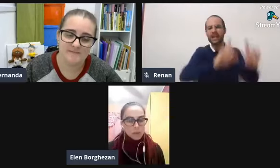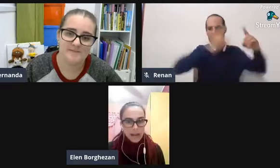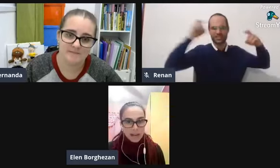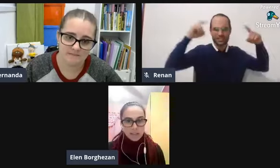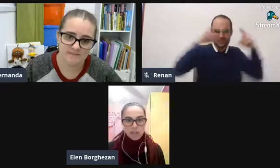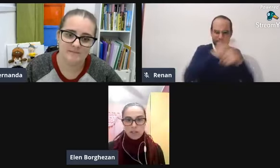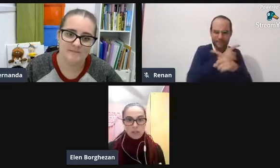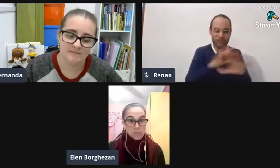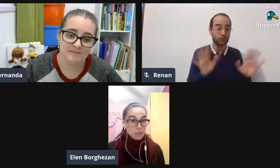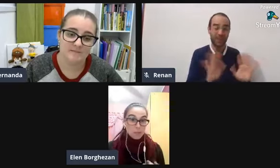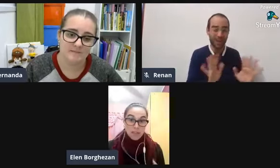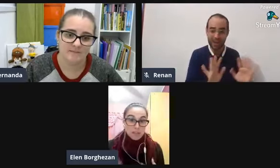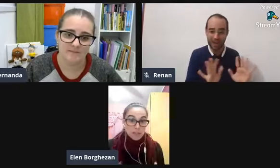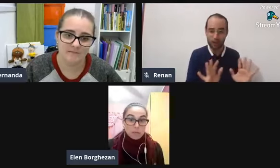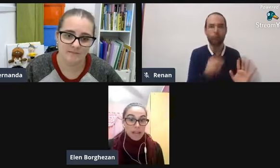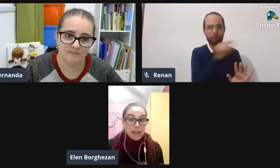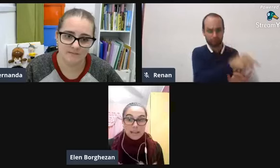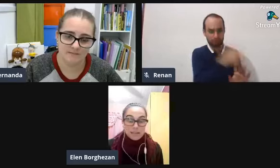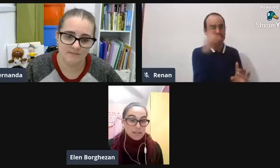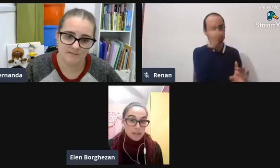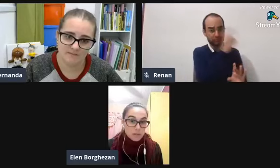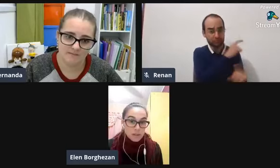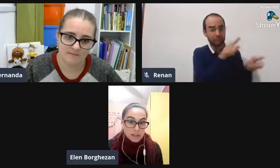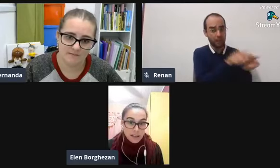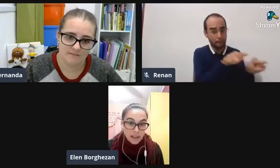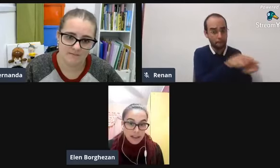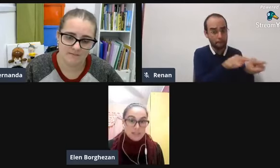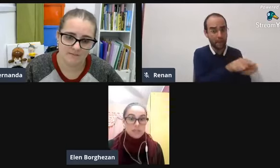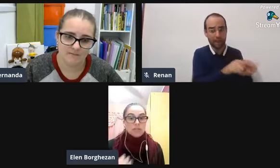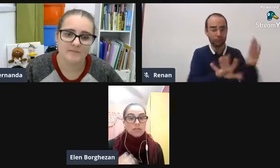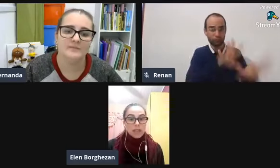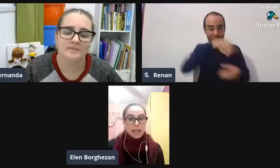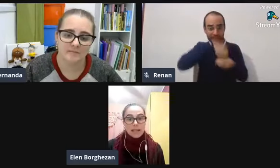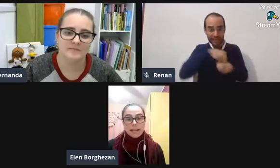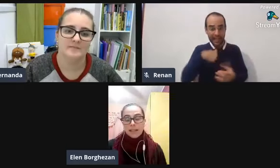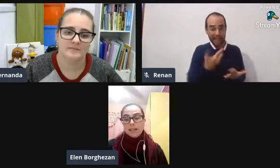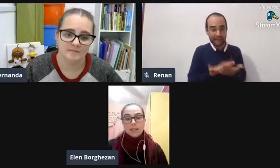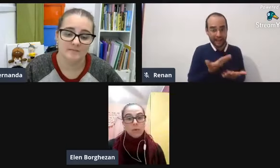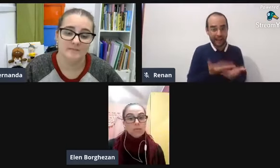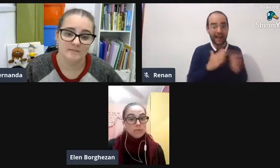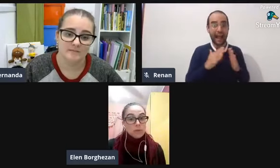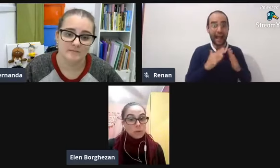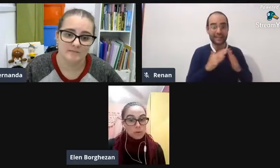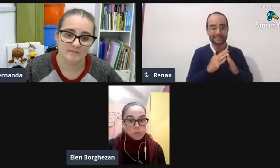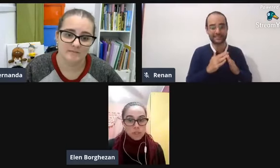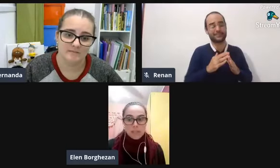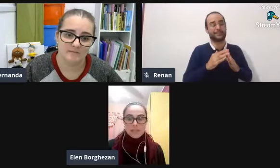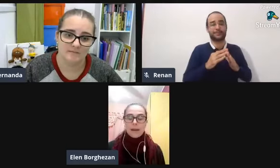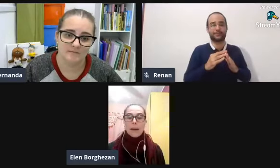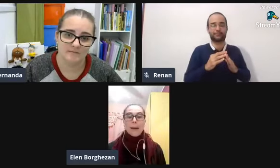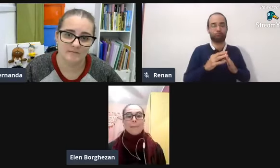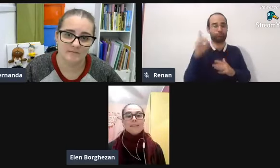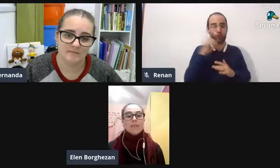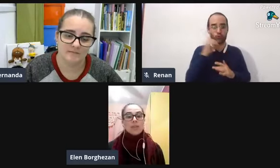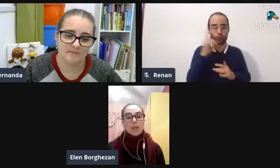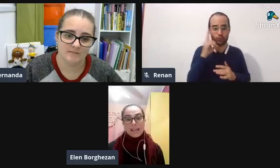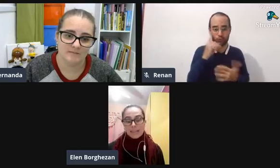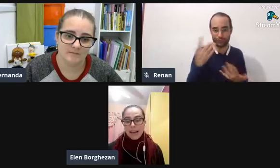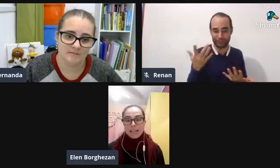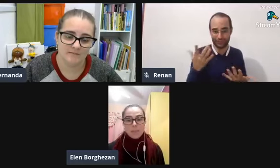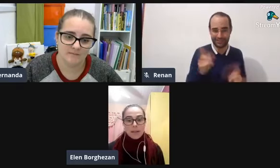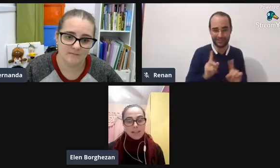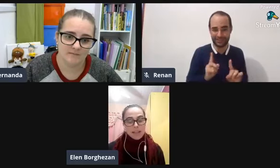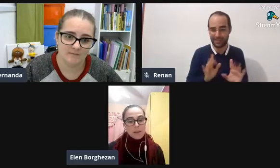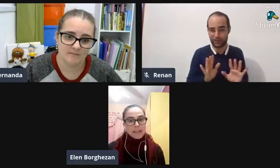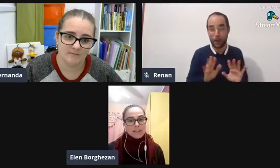sua dificuldade, a gente não sabe porque a gente não tem ela, às vezes, dentro da nossa casa, a gente não tem ela, né, todos os dias. Mas eu vejo que